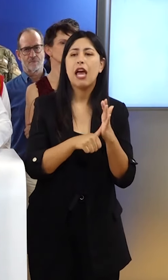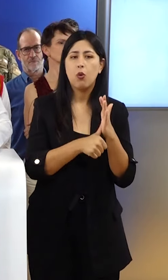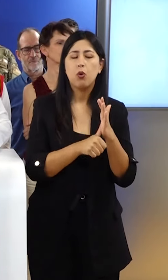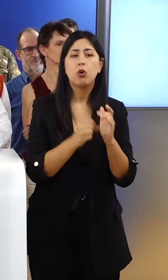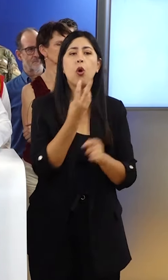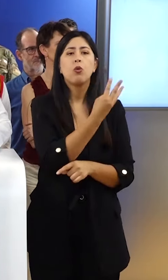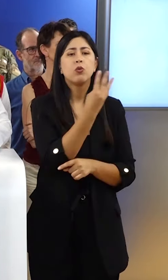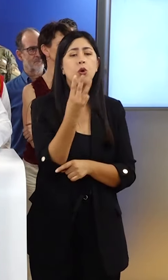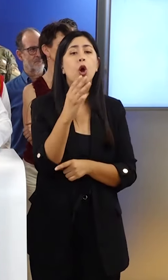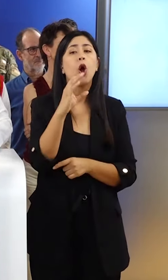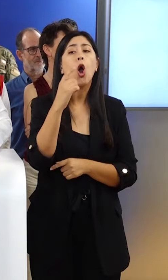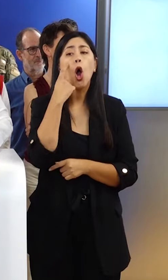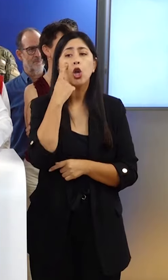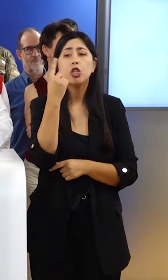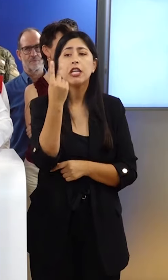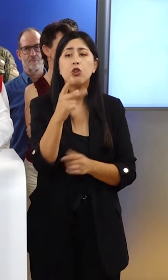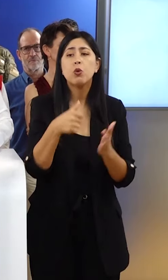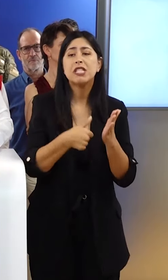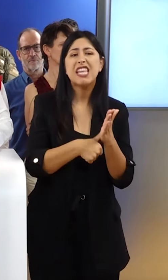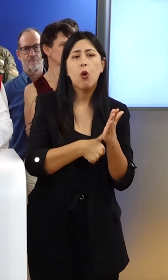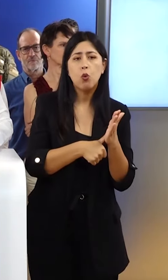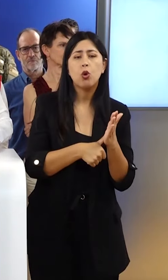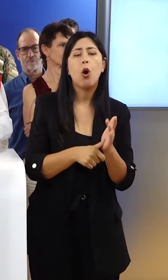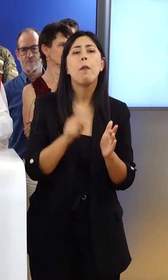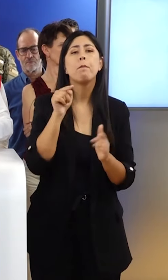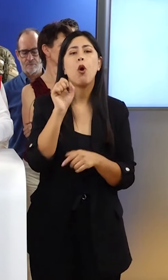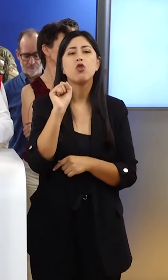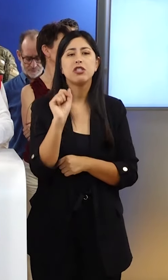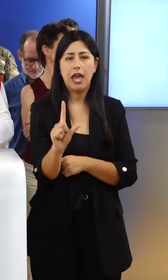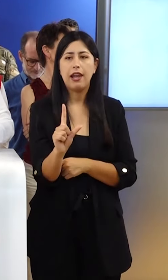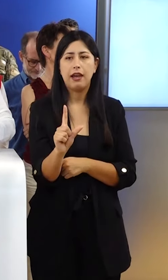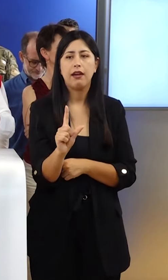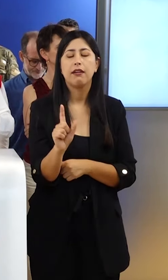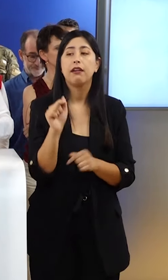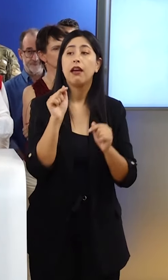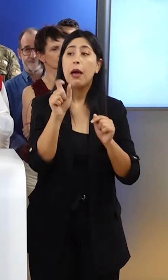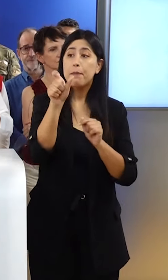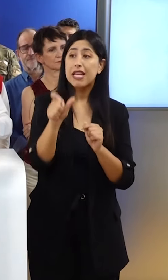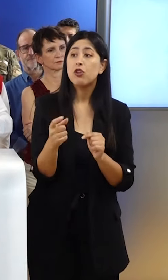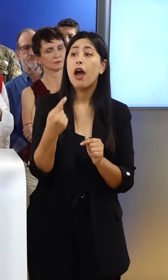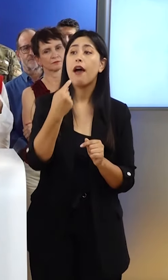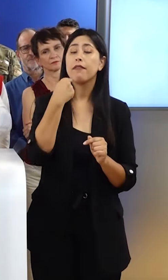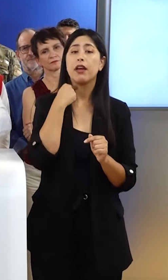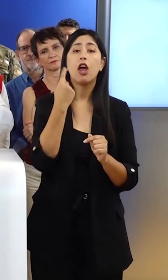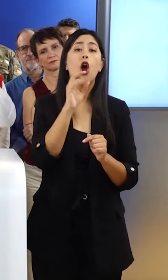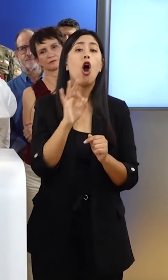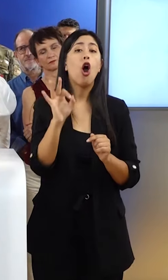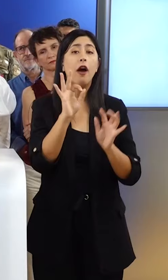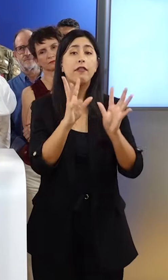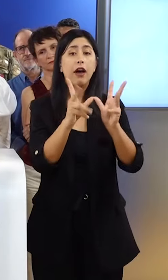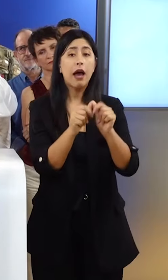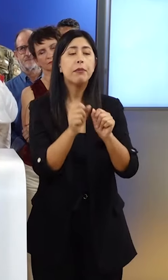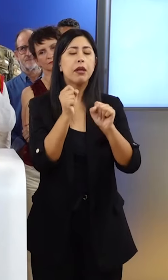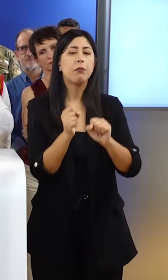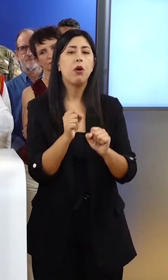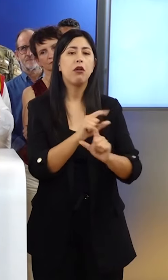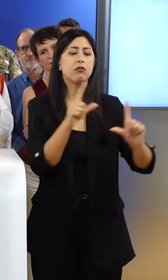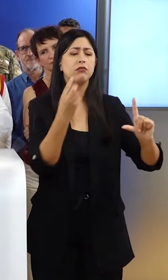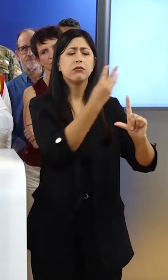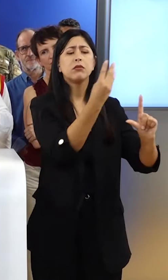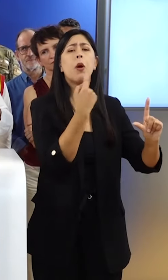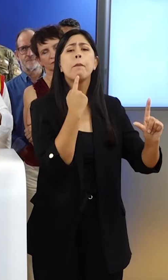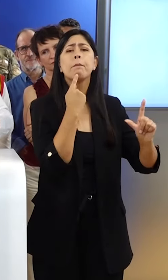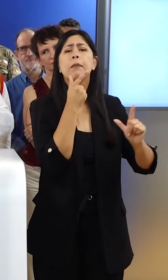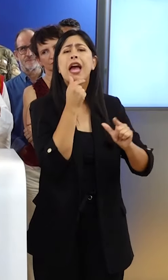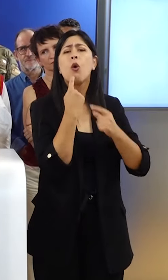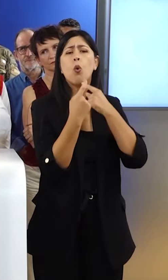ww conoc tus seguro.cl a través del cual eh la persona afectada o sus familiares pueden Consultar